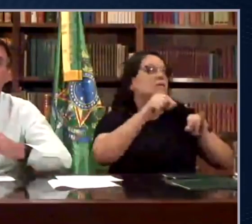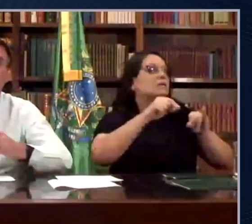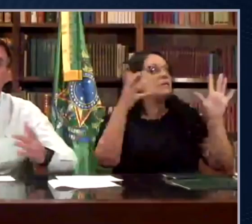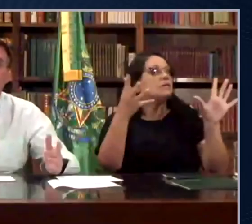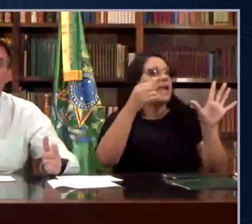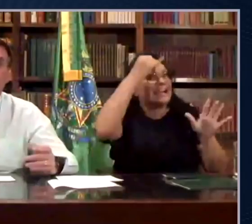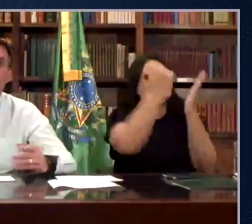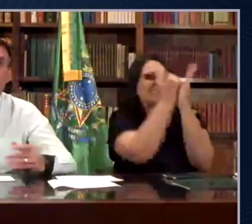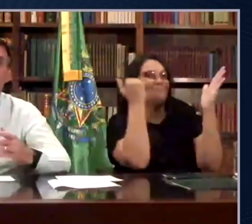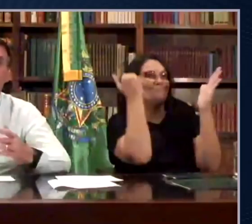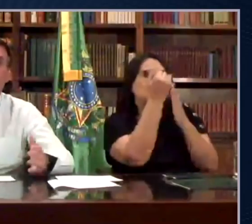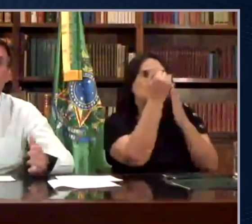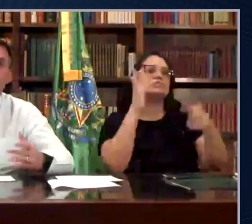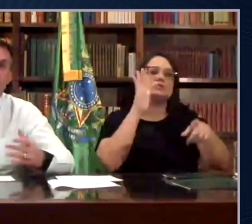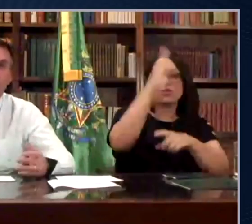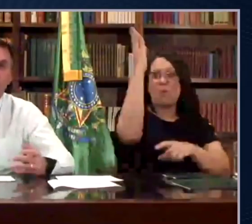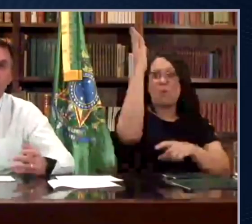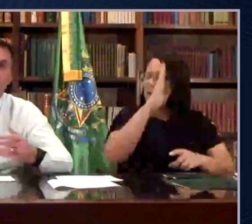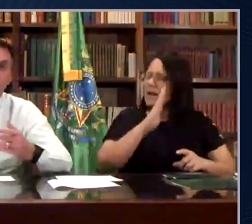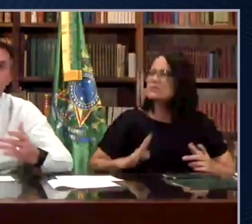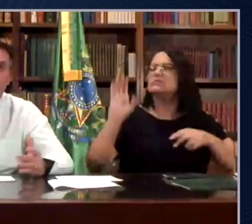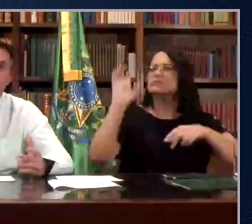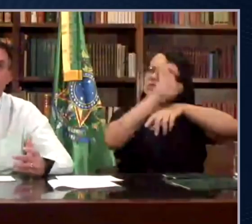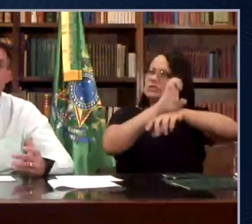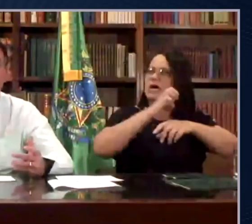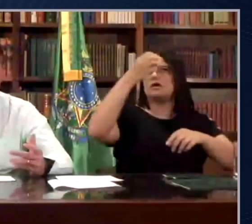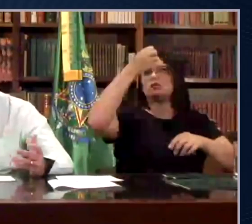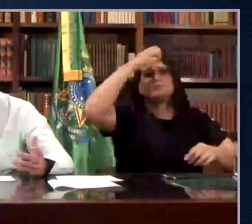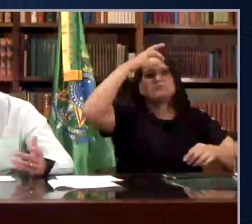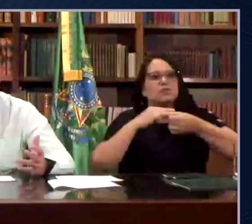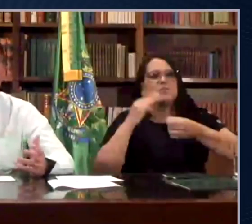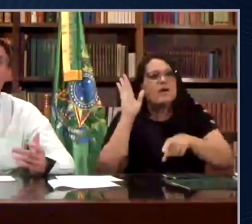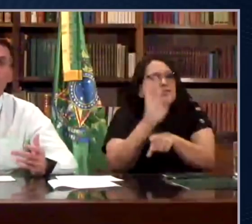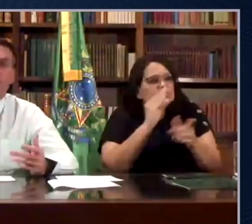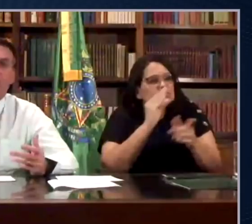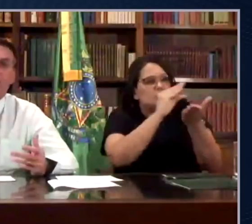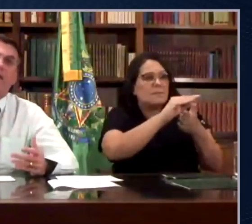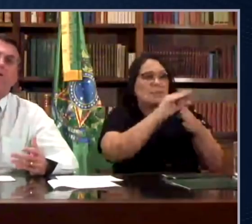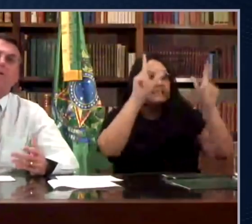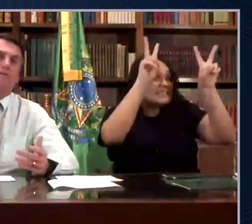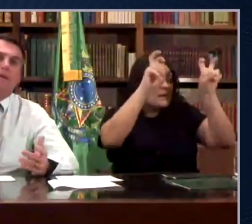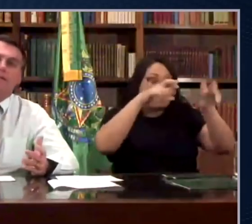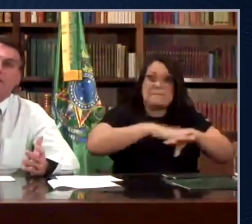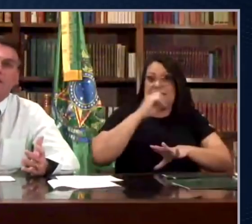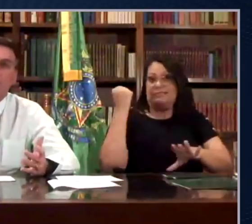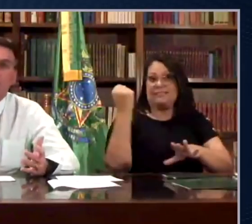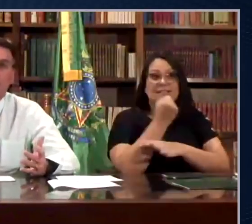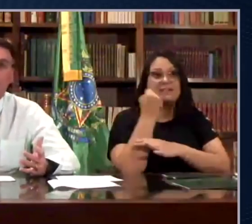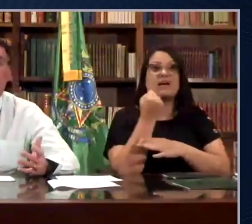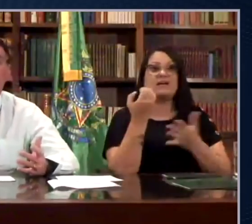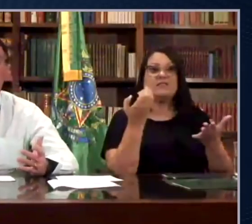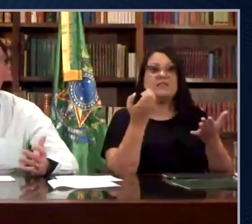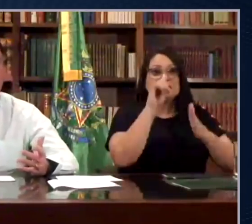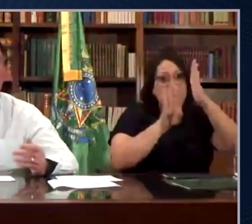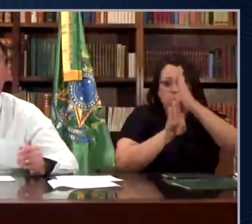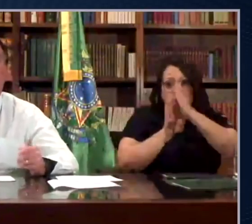abastecendo o Brasil todo, os estados e municípios com os meios, né, para poder atender os casos mais graves, em havendo um crescimento da